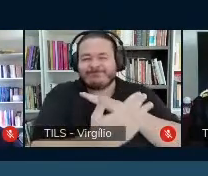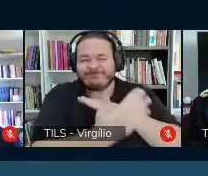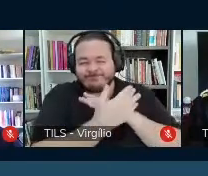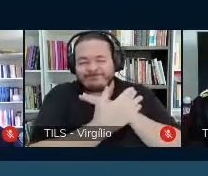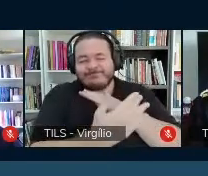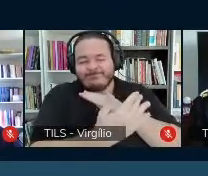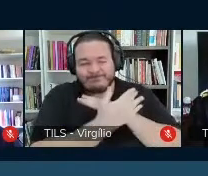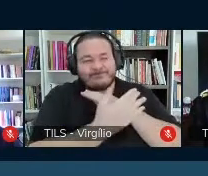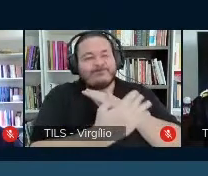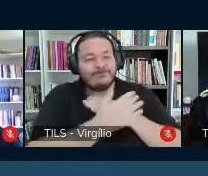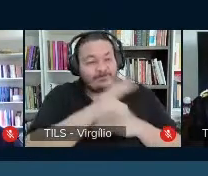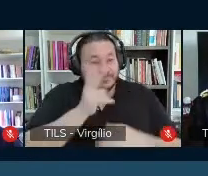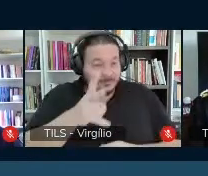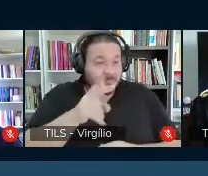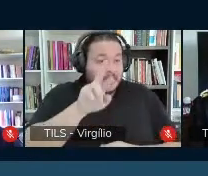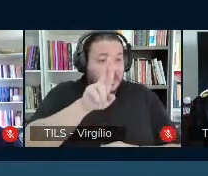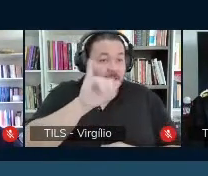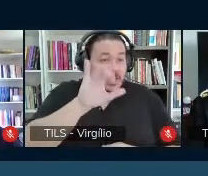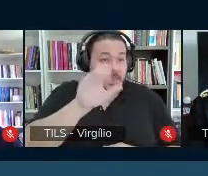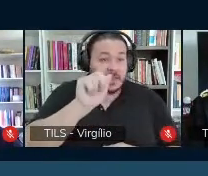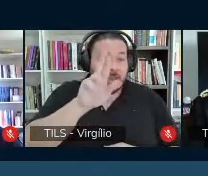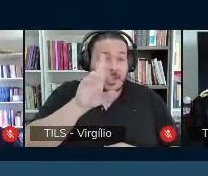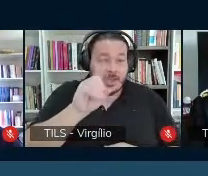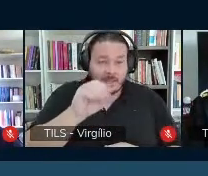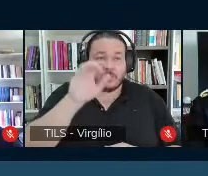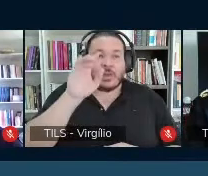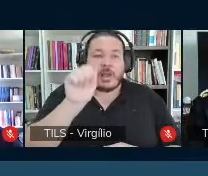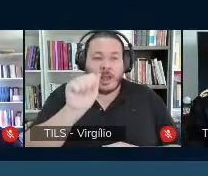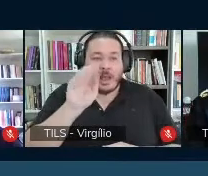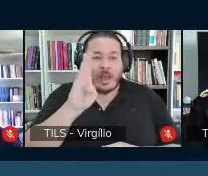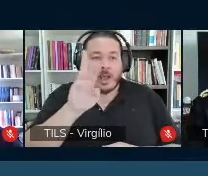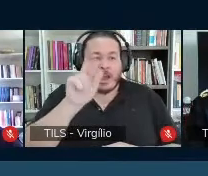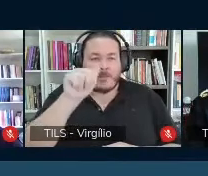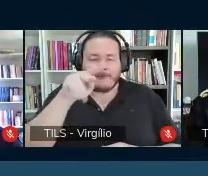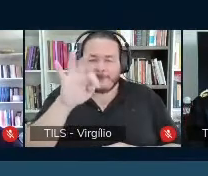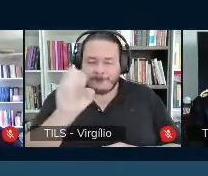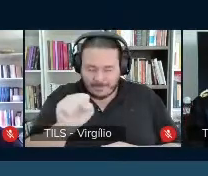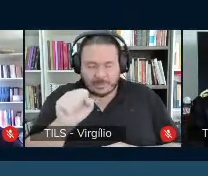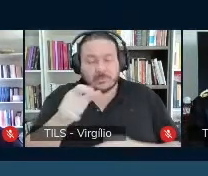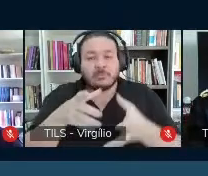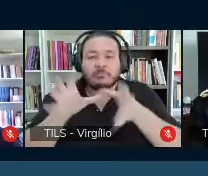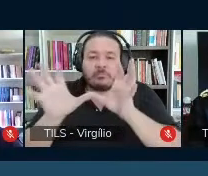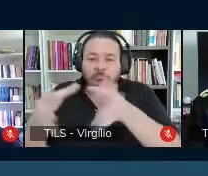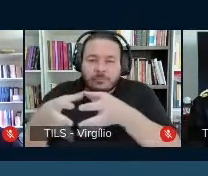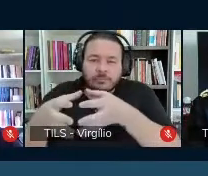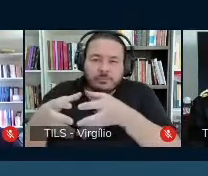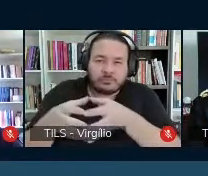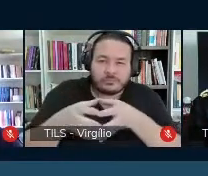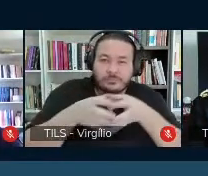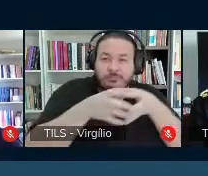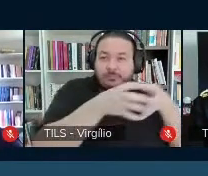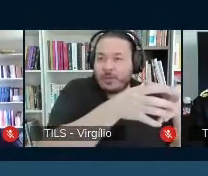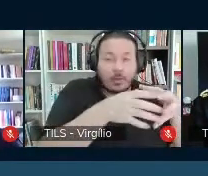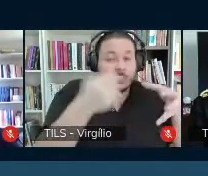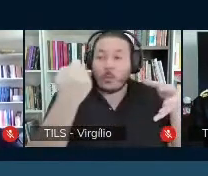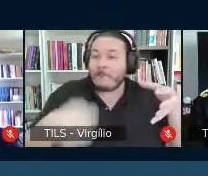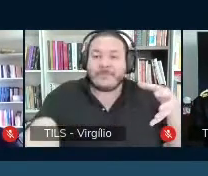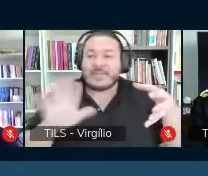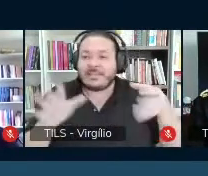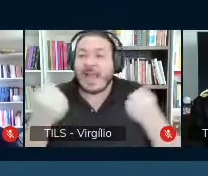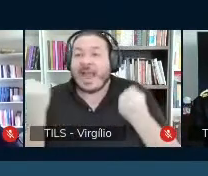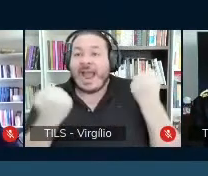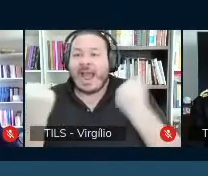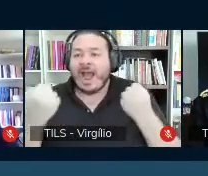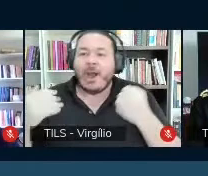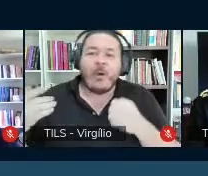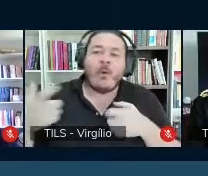aqui eu agradeço muito, Ricardo Abrantes, nos leva direitinho para lá, e nós não precisa pegar carro, nem avião, nem nada. Quando a gente vem, a gente está em outro lugar,